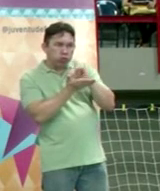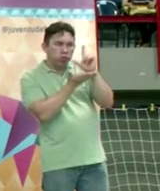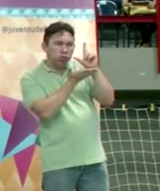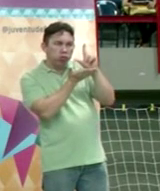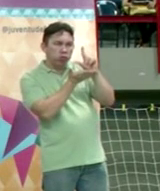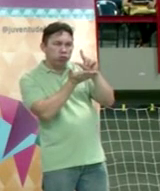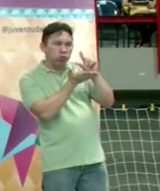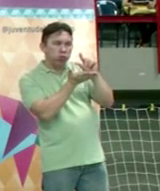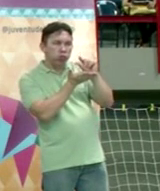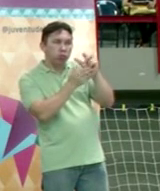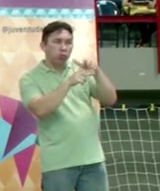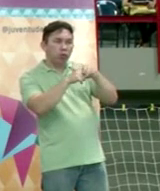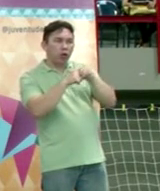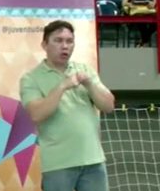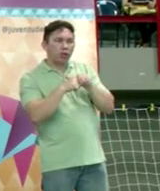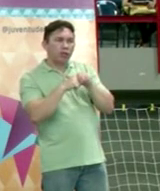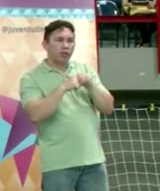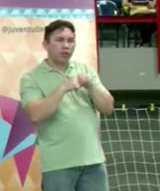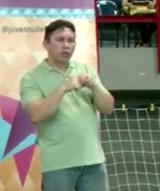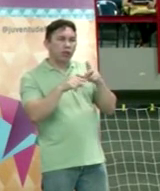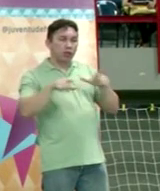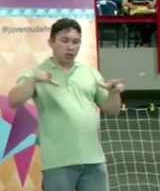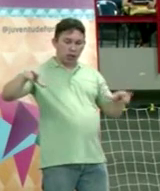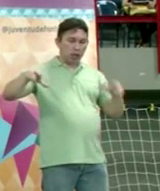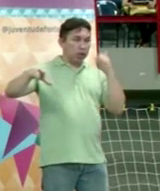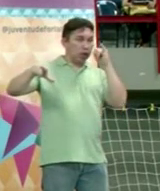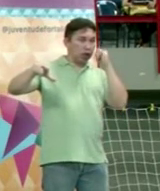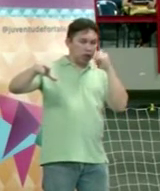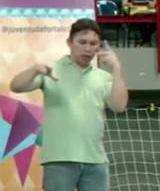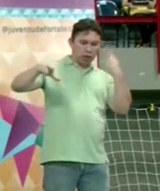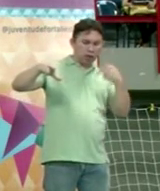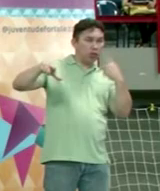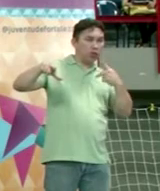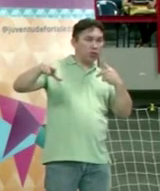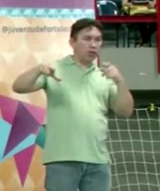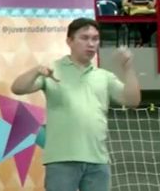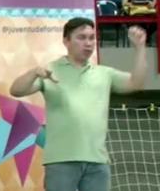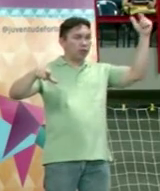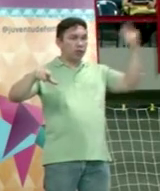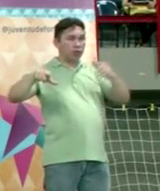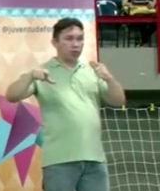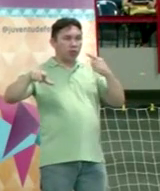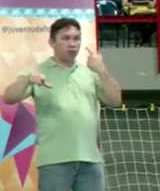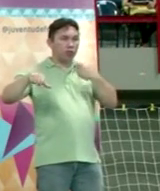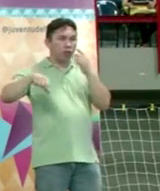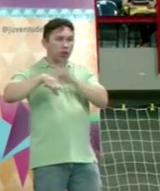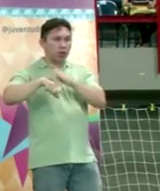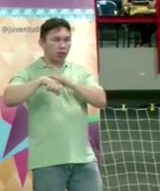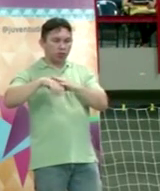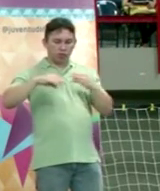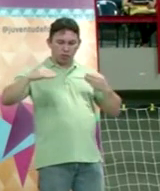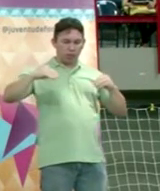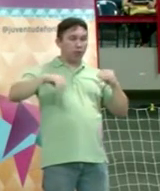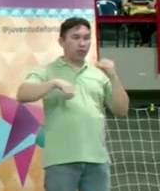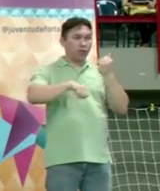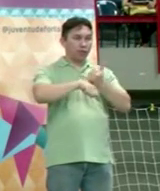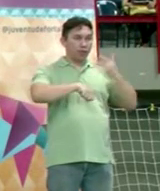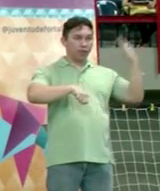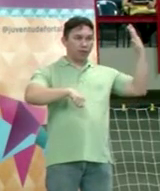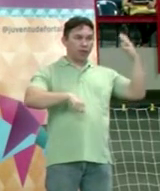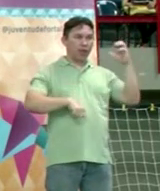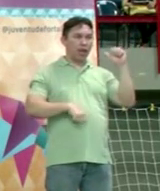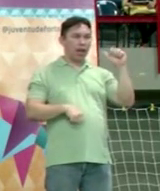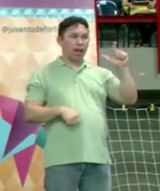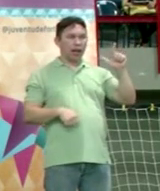cai. Por isso que nas placas de energia solar, eu não vou usar alumínio, por exemplo. Porque na hora que essa